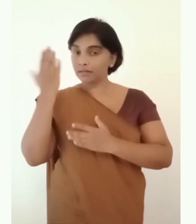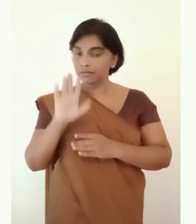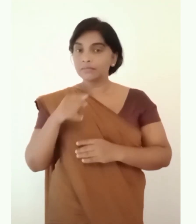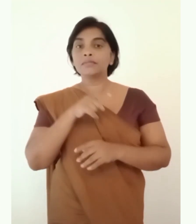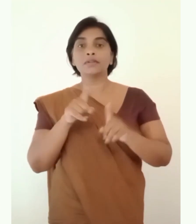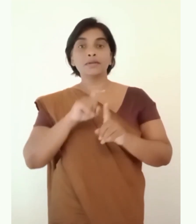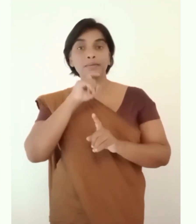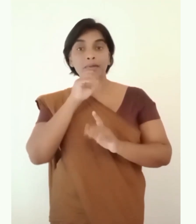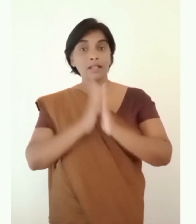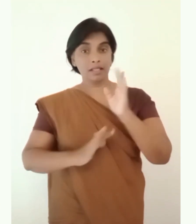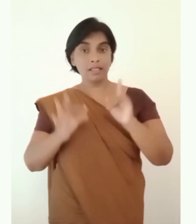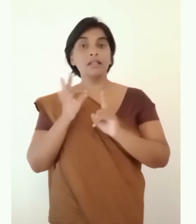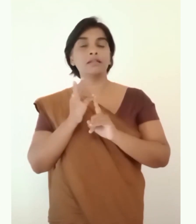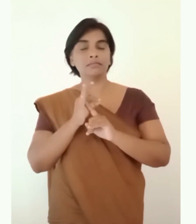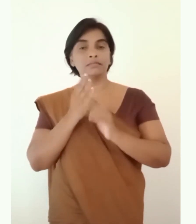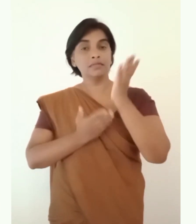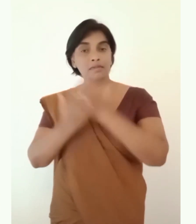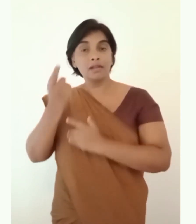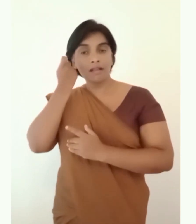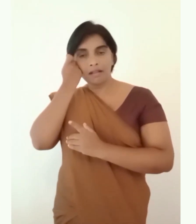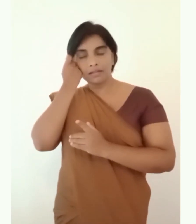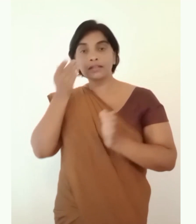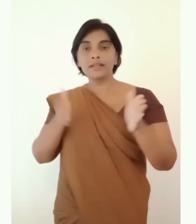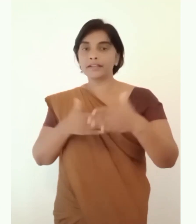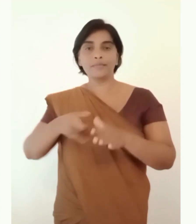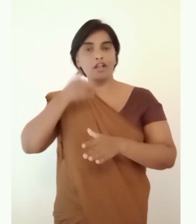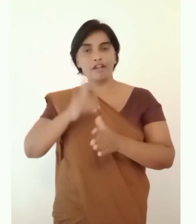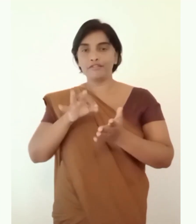අධිකරණ ඇමතුමා විසින් ඉදිරිපත් කළ යෝජනාවකට කැබිනට් අනුමැතිය ලබා දීලා තිබෙනවා.